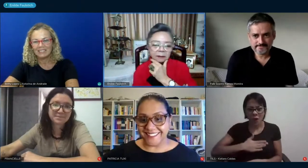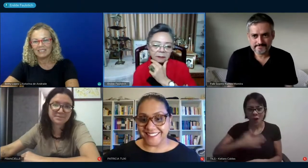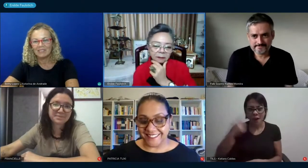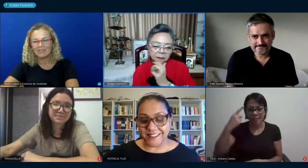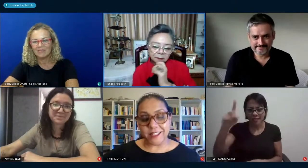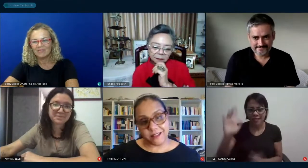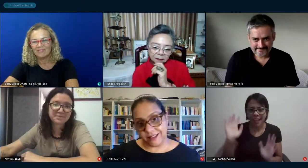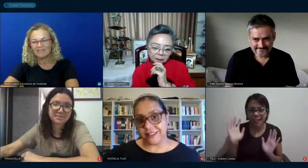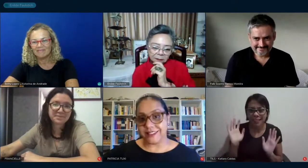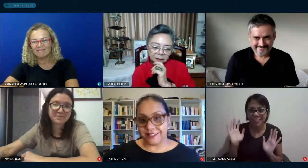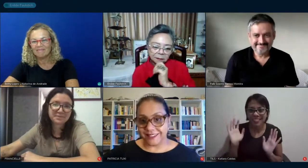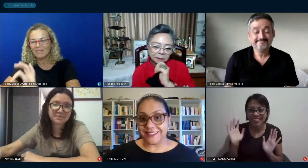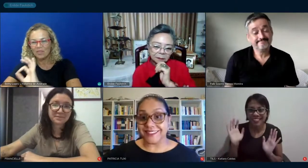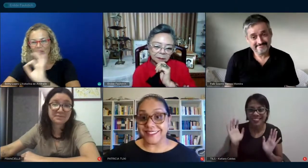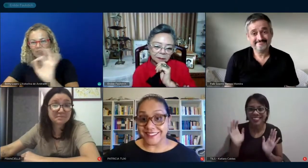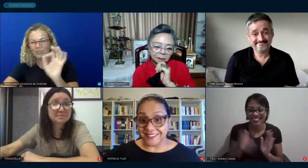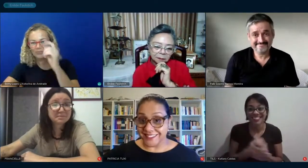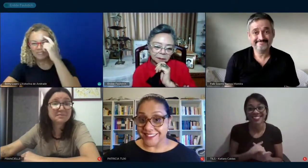ideia?